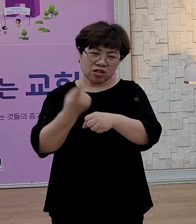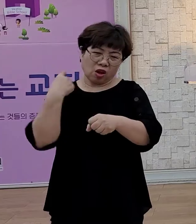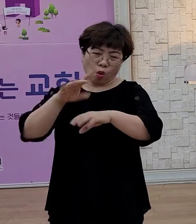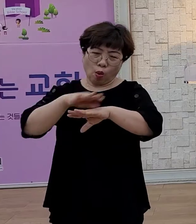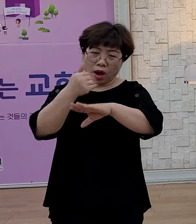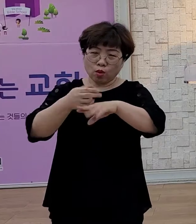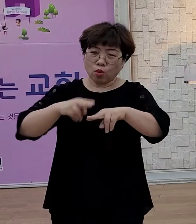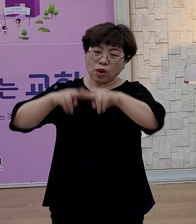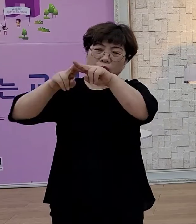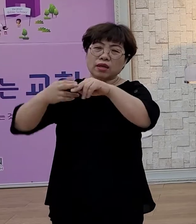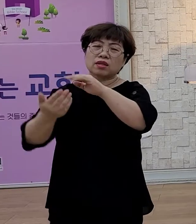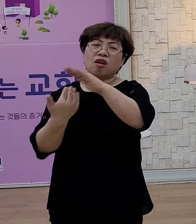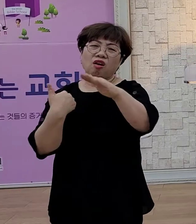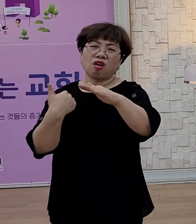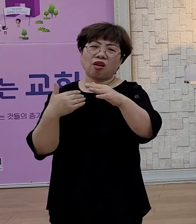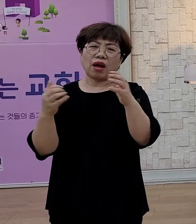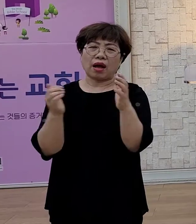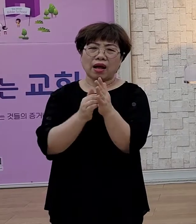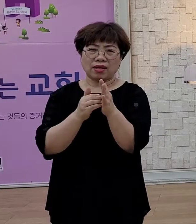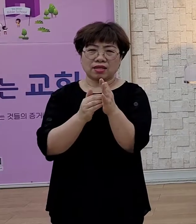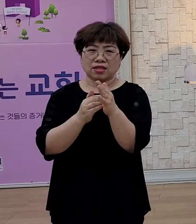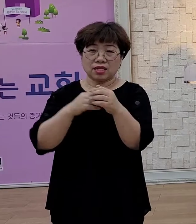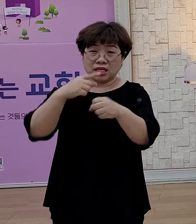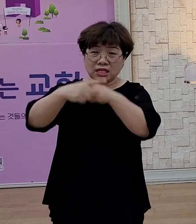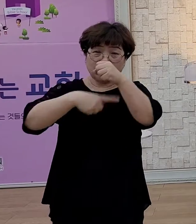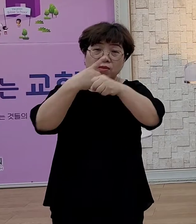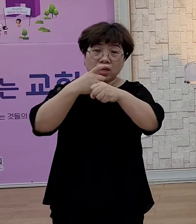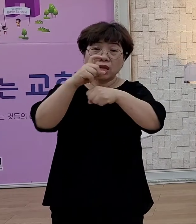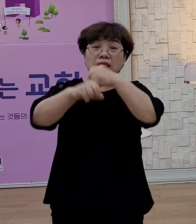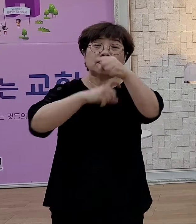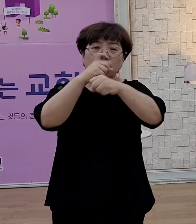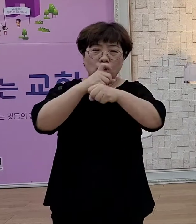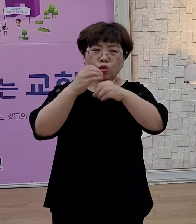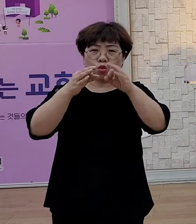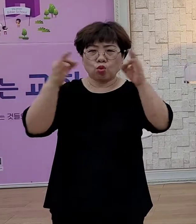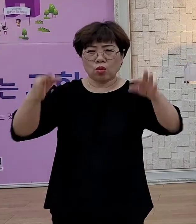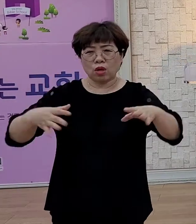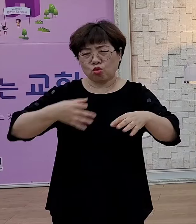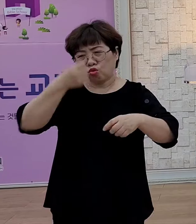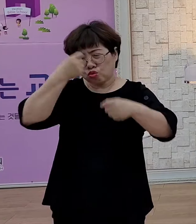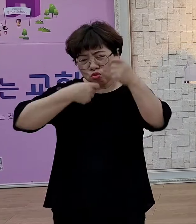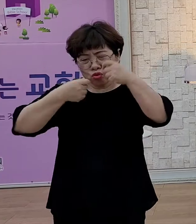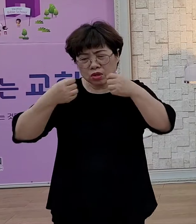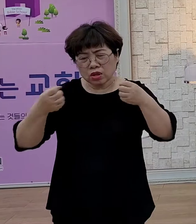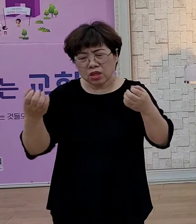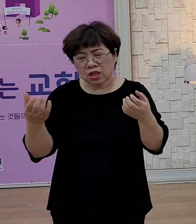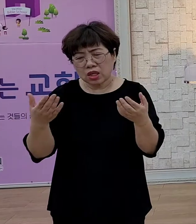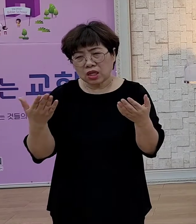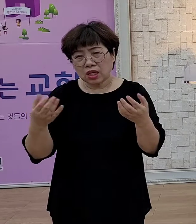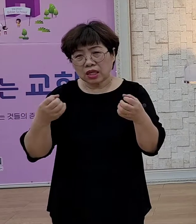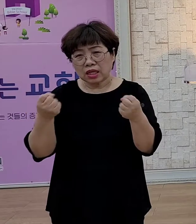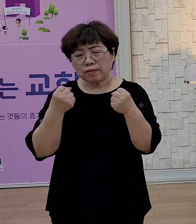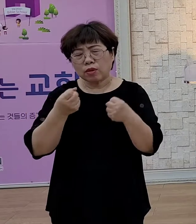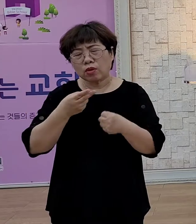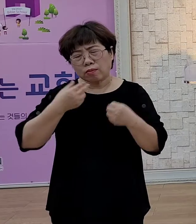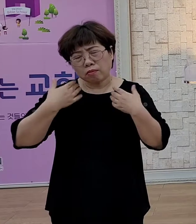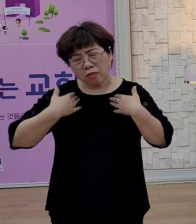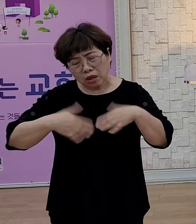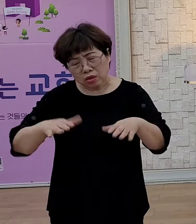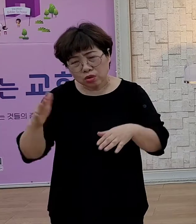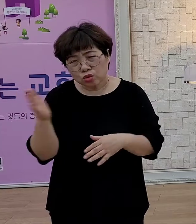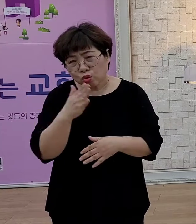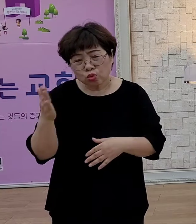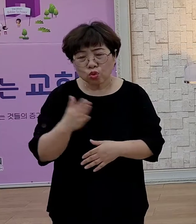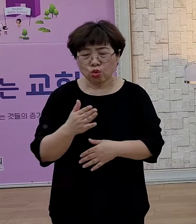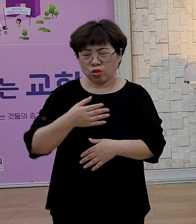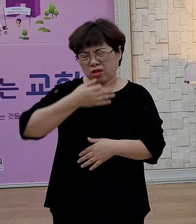보면 이렇게 고통스러워요. 울 기력이 없을 만큼 소리를 높여 울 수밖에 없는 그런